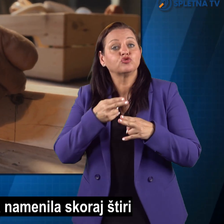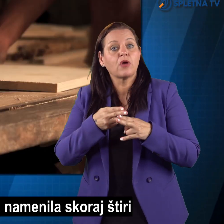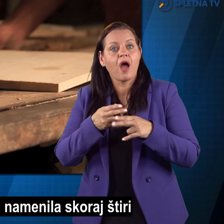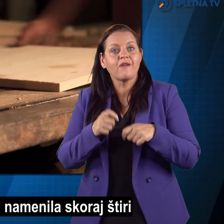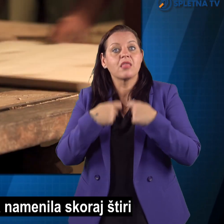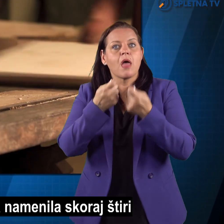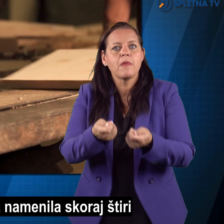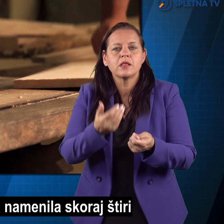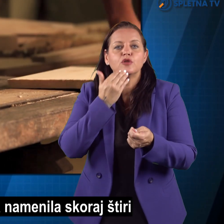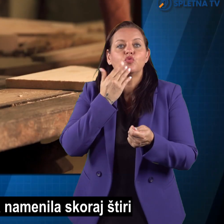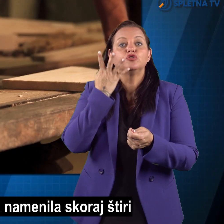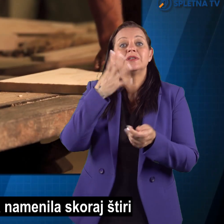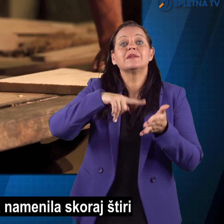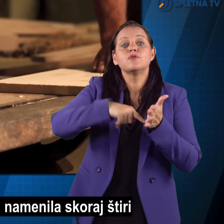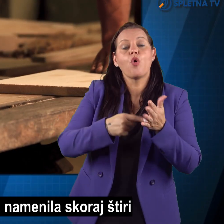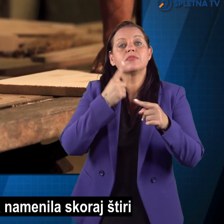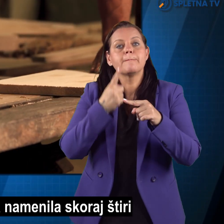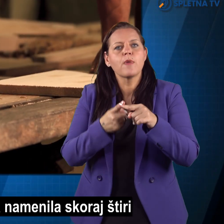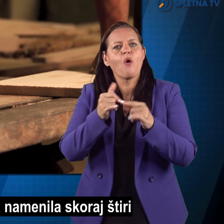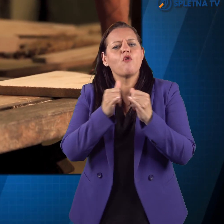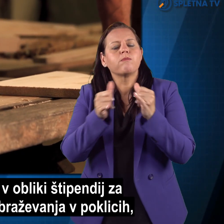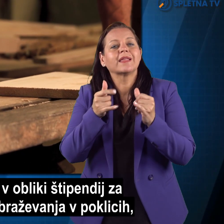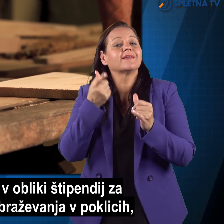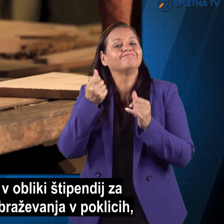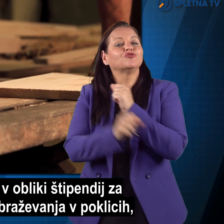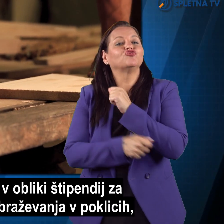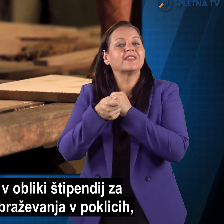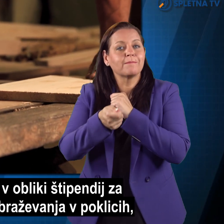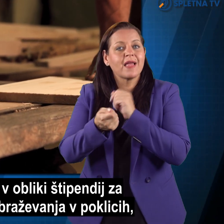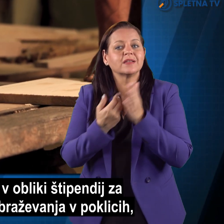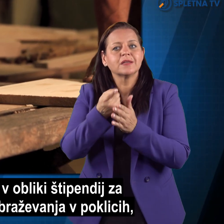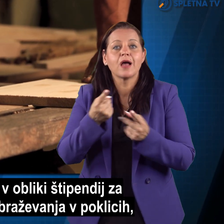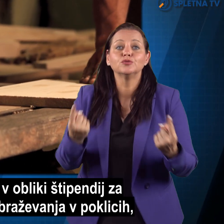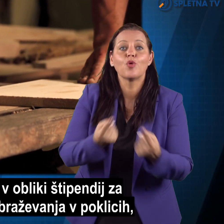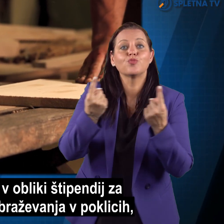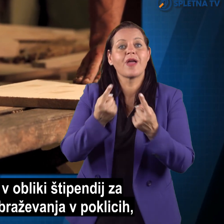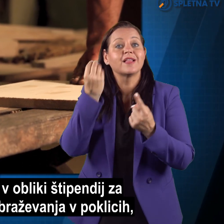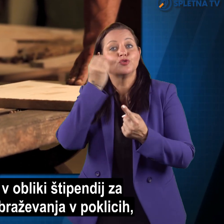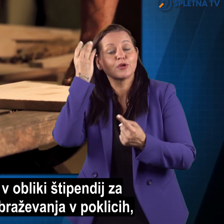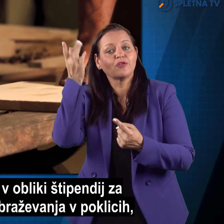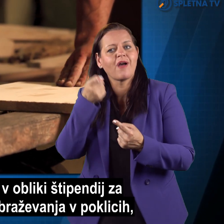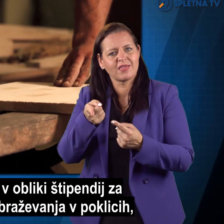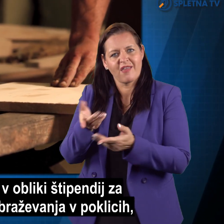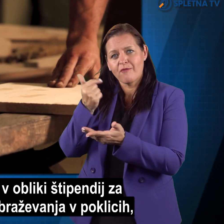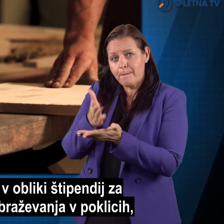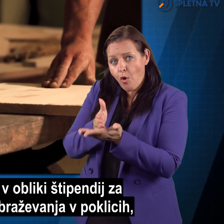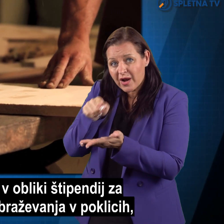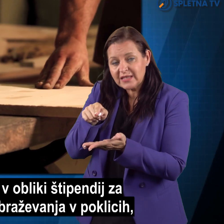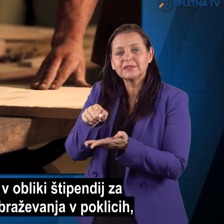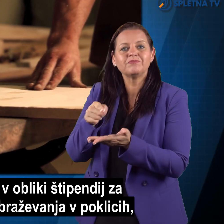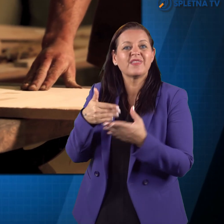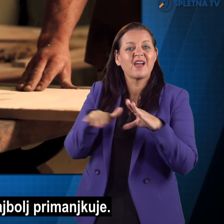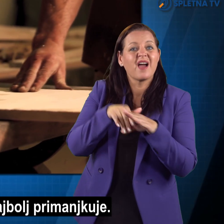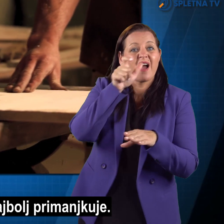Letos bo država namenila skoraj 4,5 milijone v obliki štipendij za spodbujanje izobraževanja v poklicih,